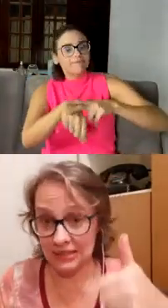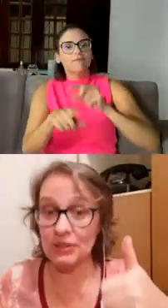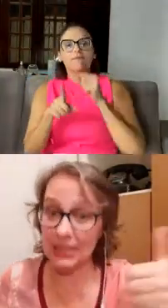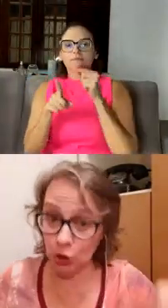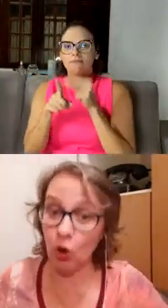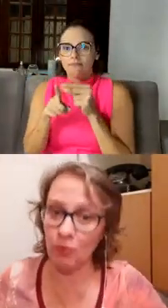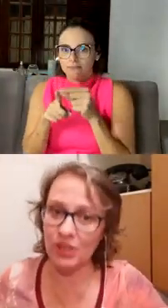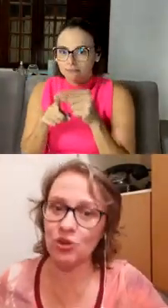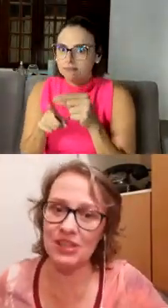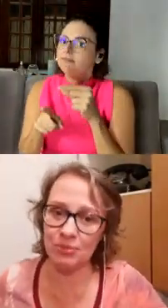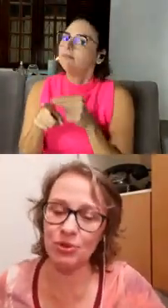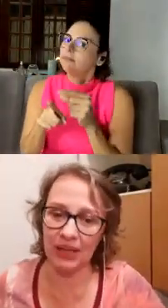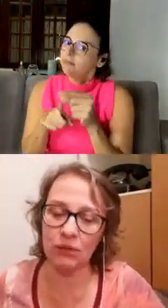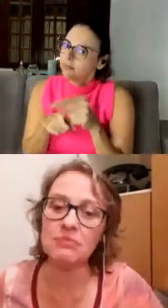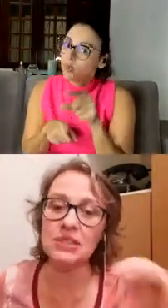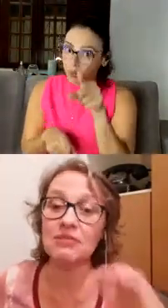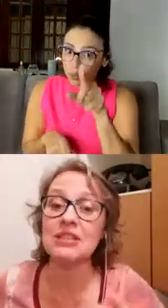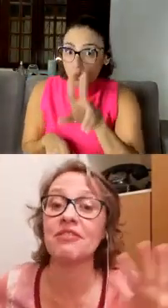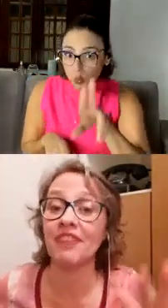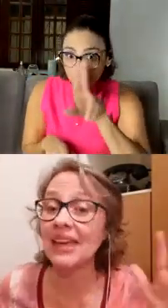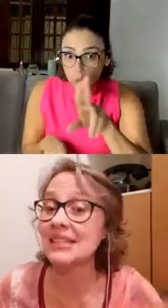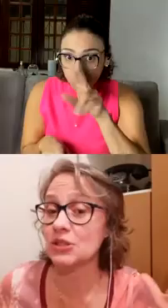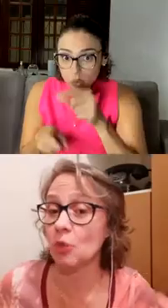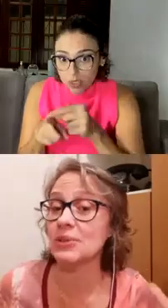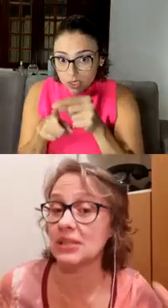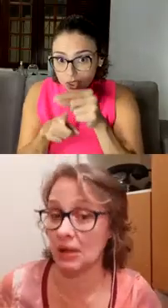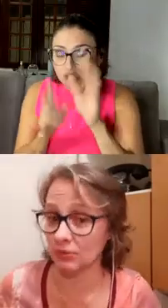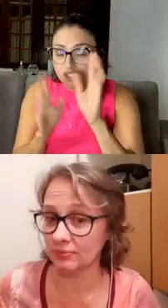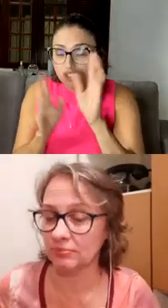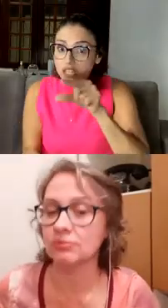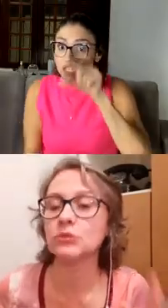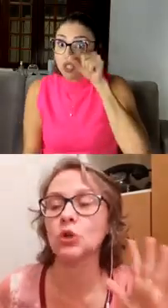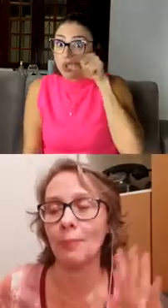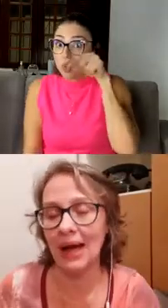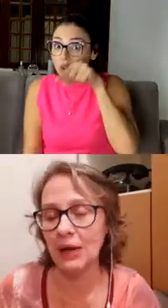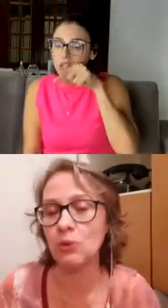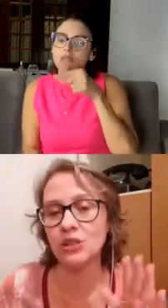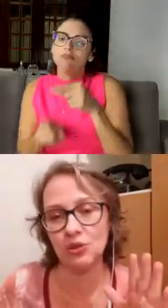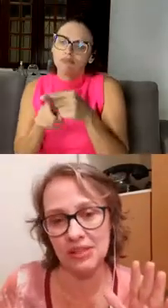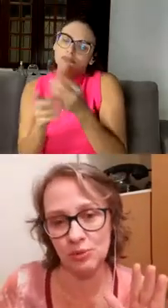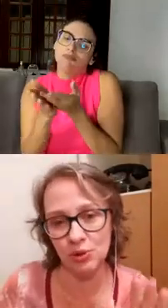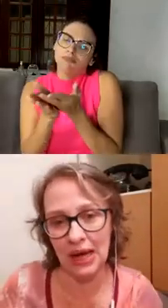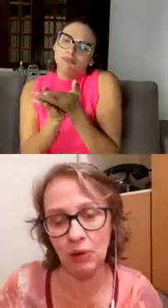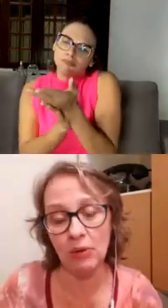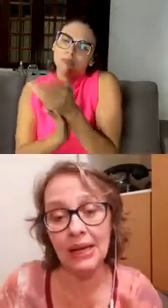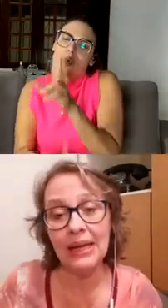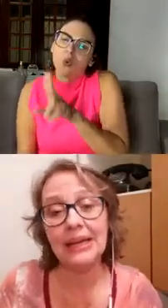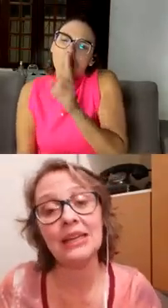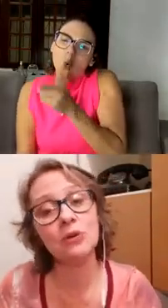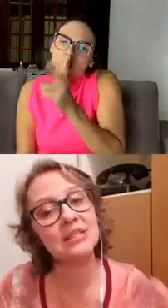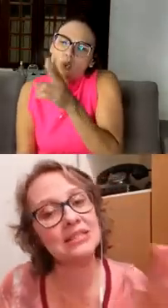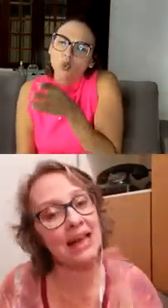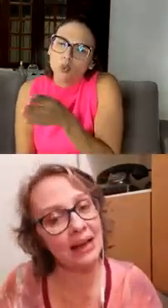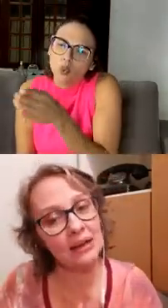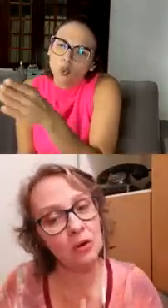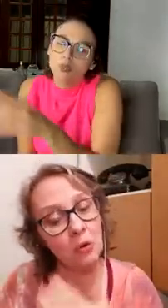Se você toma o anticoncepcional, se você fez essa opção, tomar o anticoncepcional e usar o método